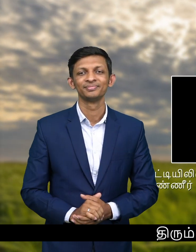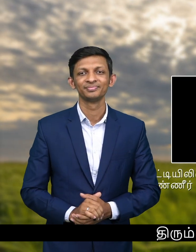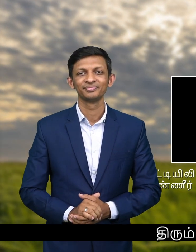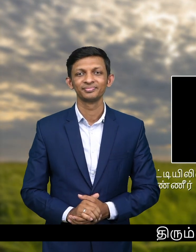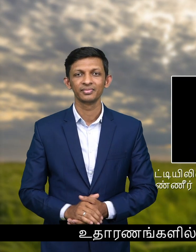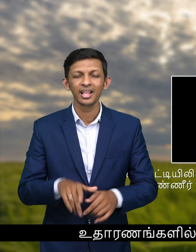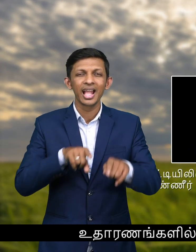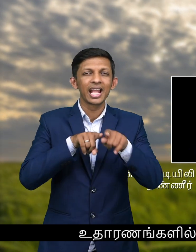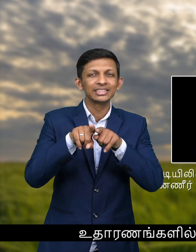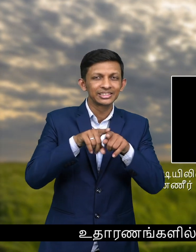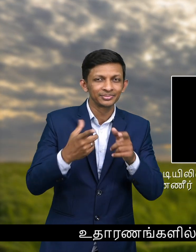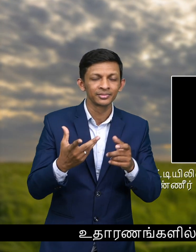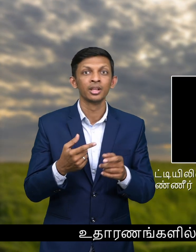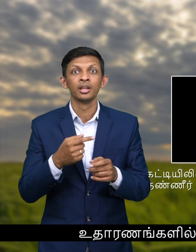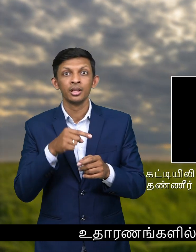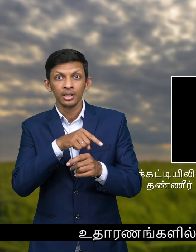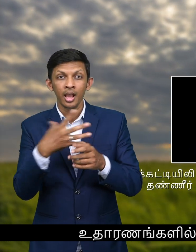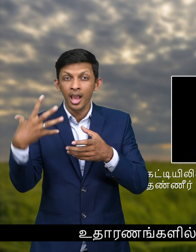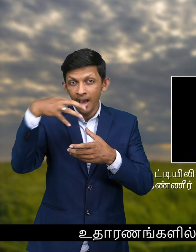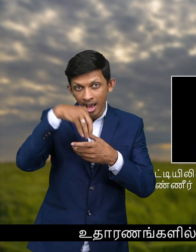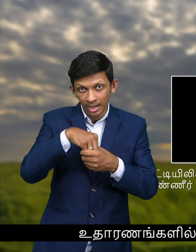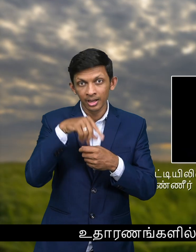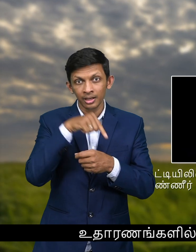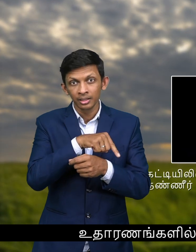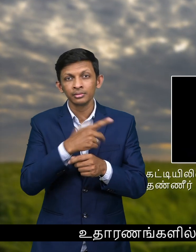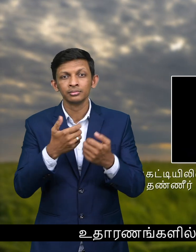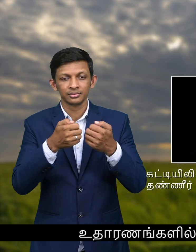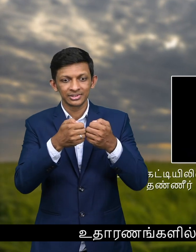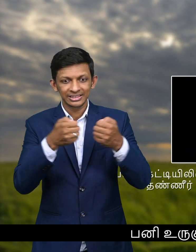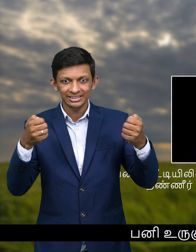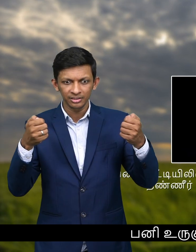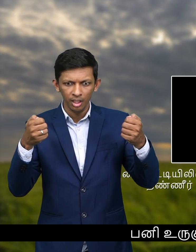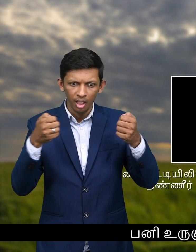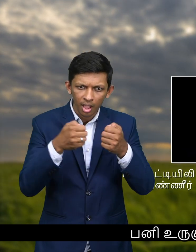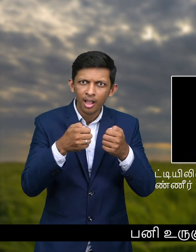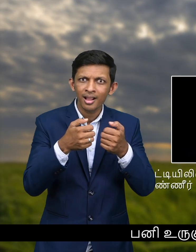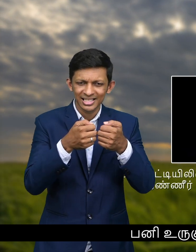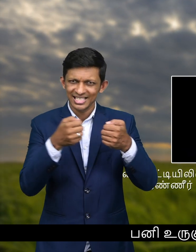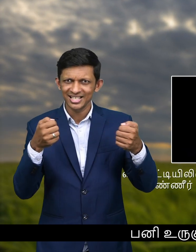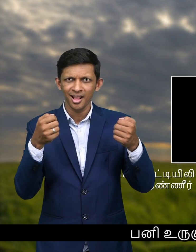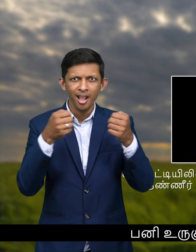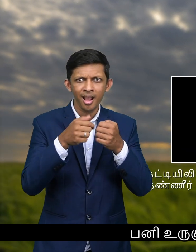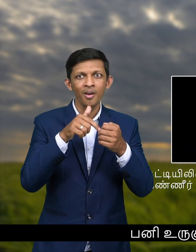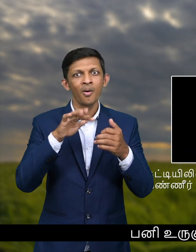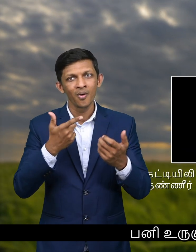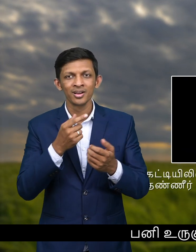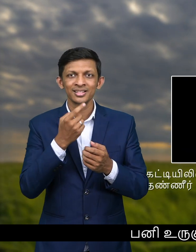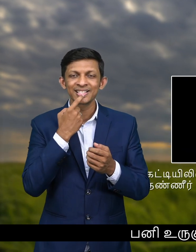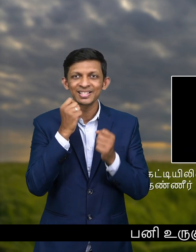செய்யக்கூடியவை. உதாரணங்களில் ரப்பர் பேண்ட் நீட்டுவது மற்றும் பனி உருகுவது ஆகியவை